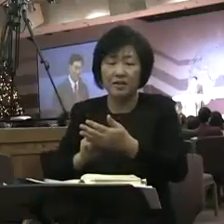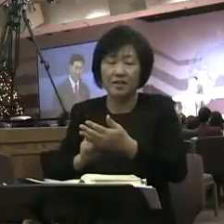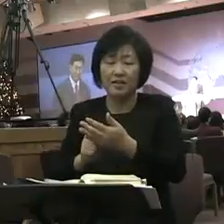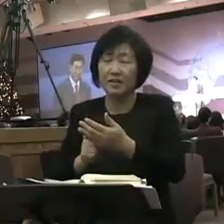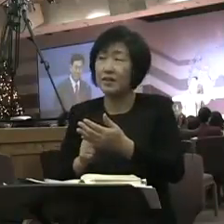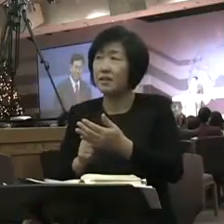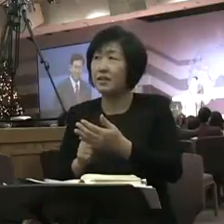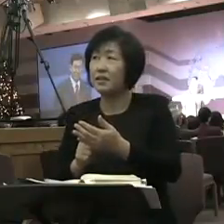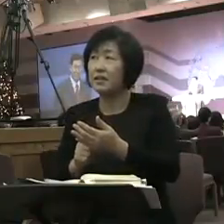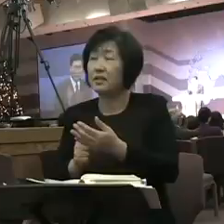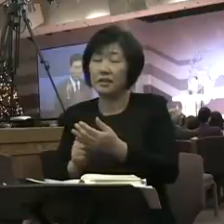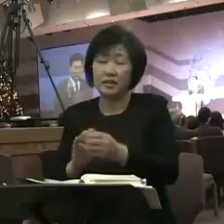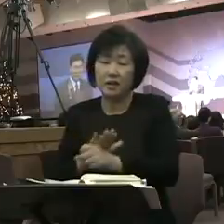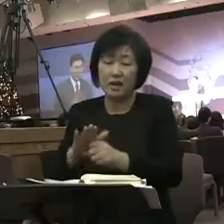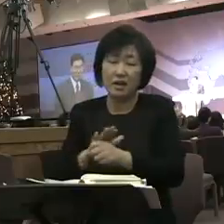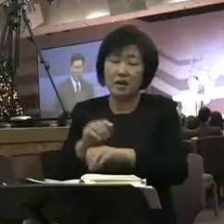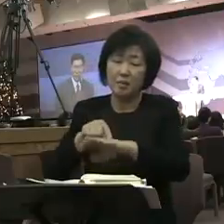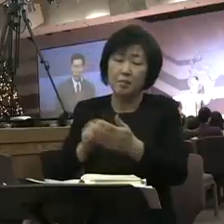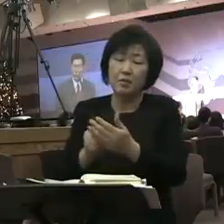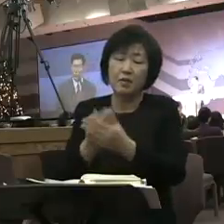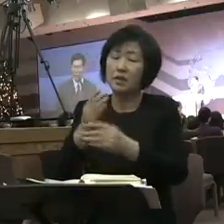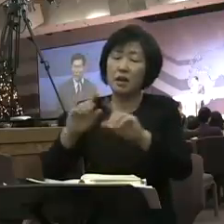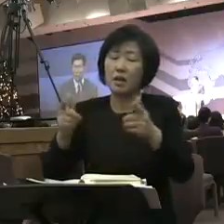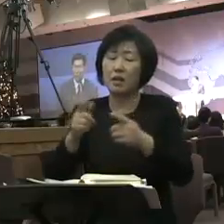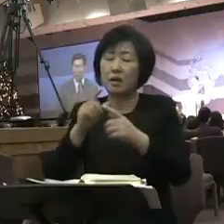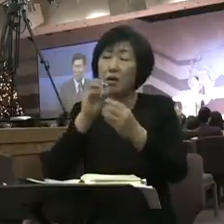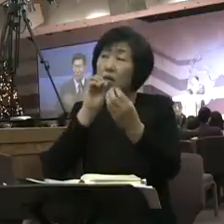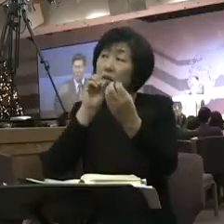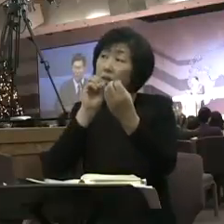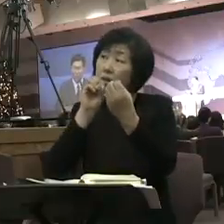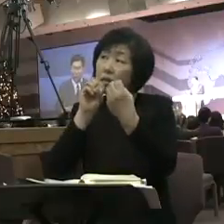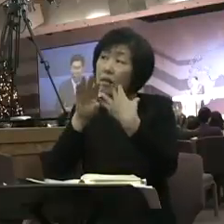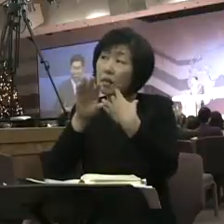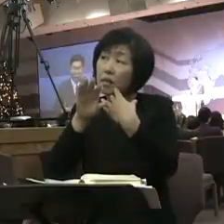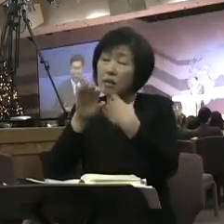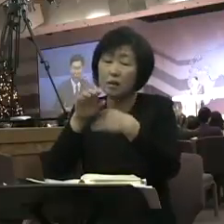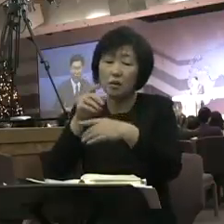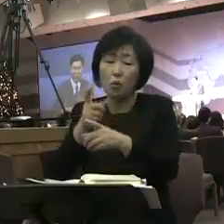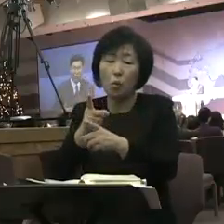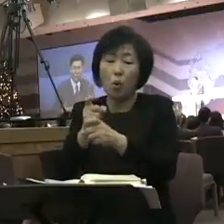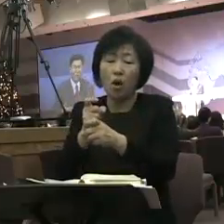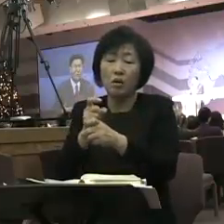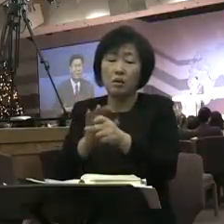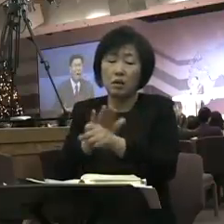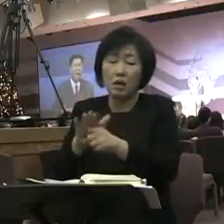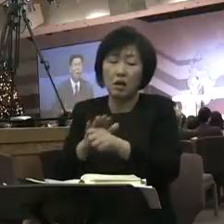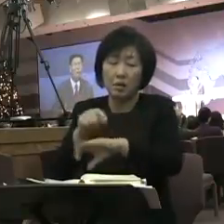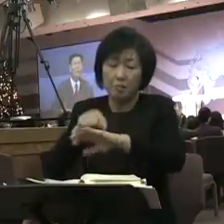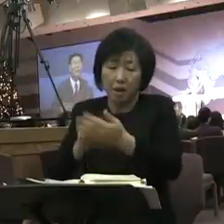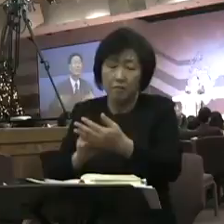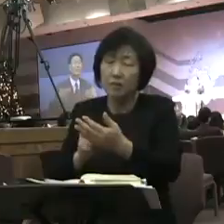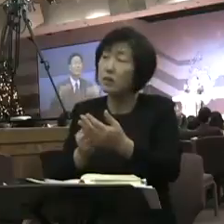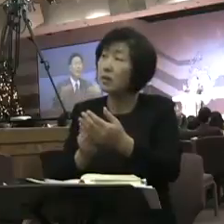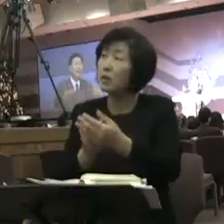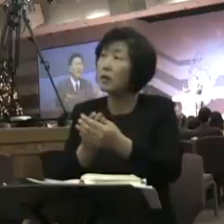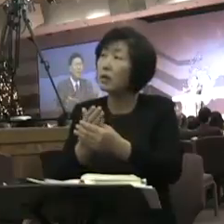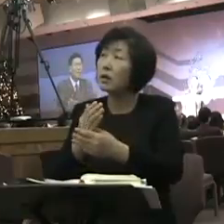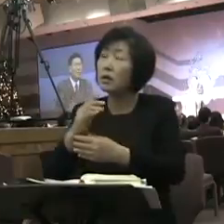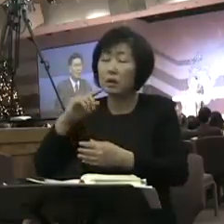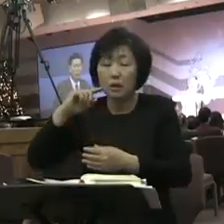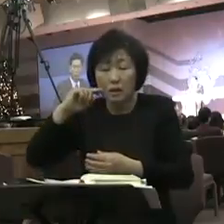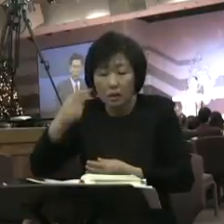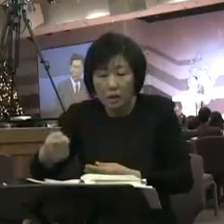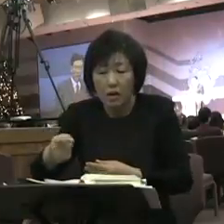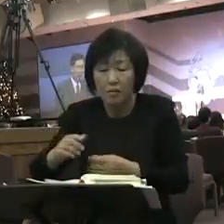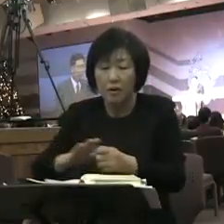대답해요. 근데 여러분 한번 생각해 보세요. 원수를 사랑할 마음이 생겨갖고 그 다음에 사랑을 하게